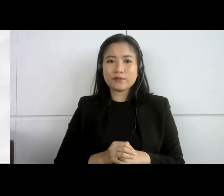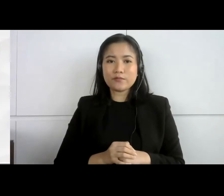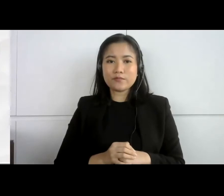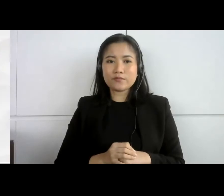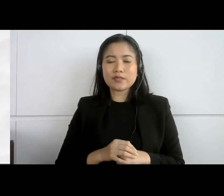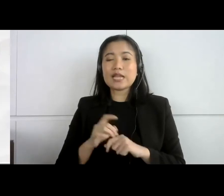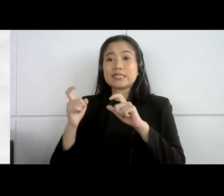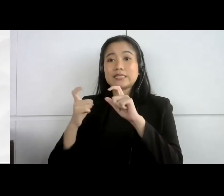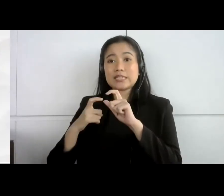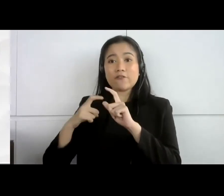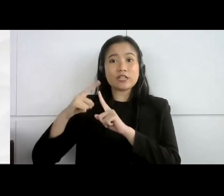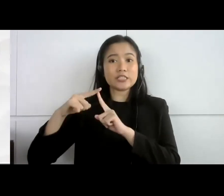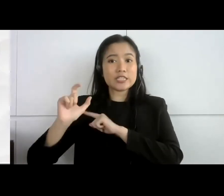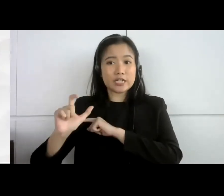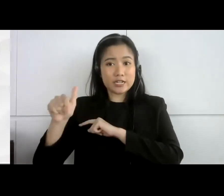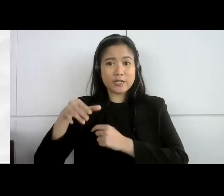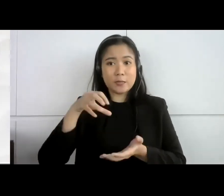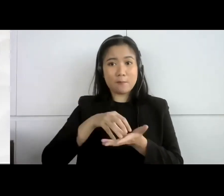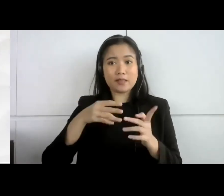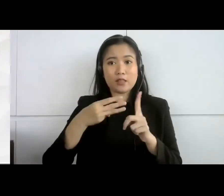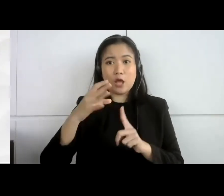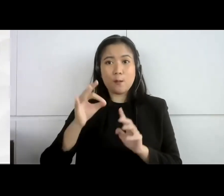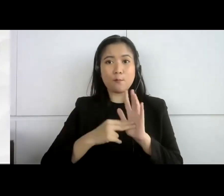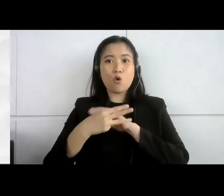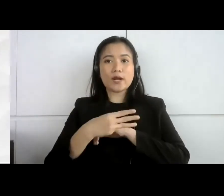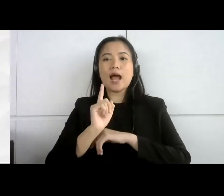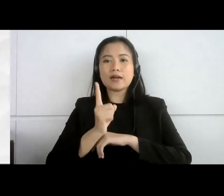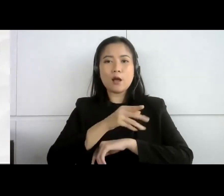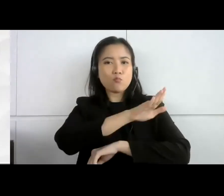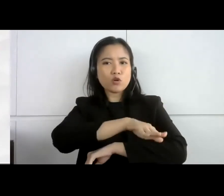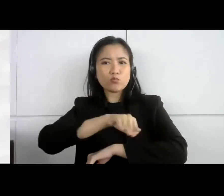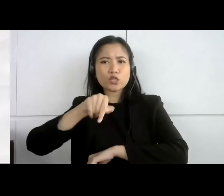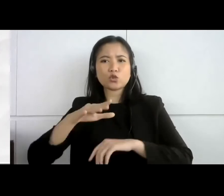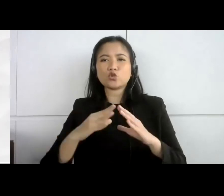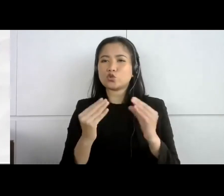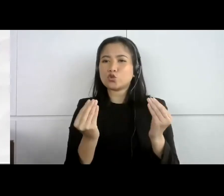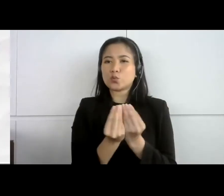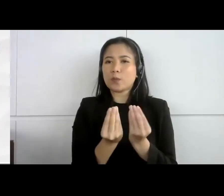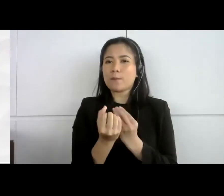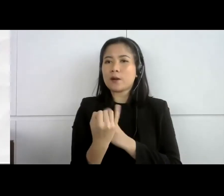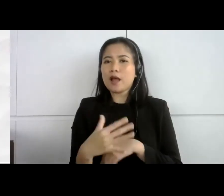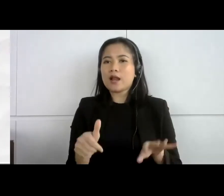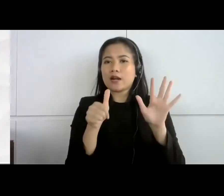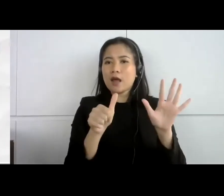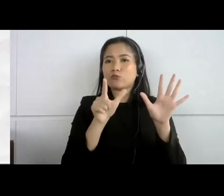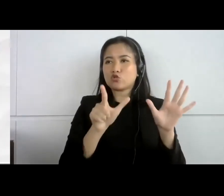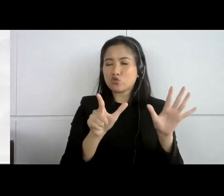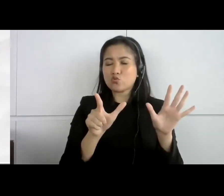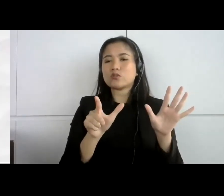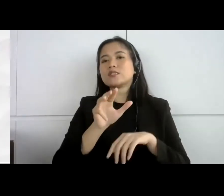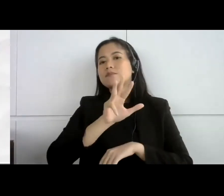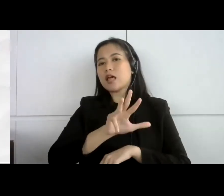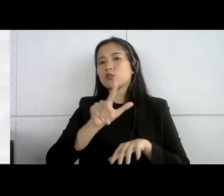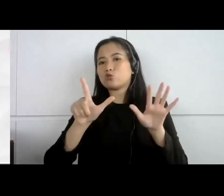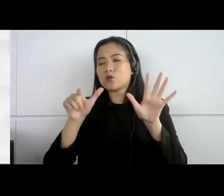Save the Children di Kabupaten Bone selaku pendamping anak siswa-siswa kami yang berjumlah sebanyak tadi 67.976,